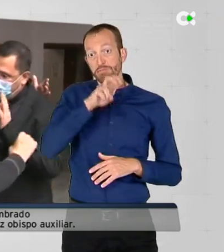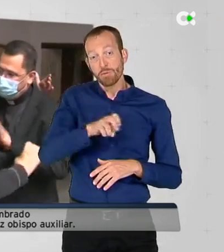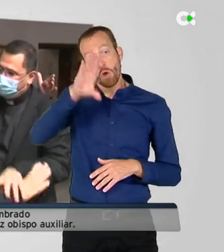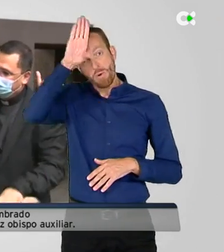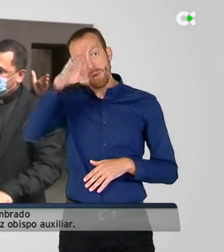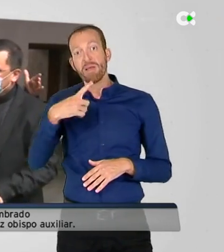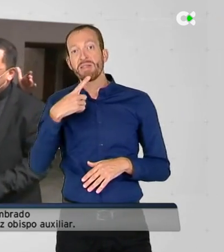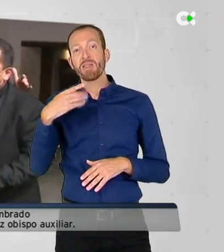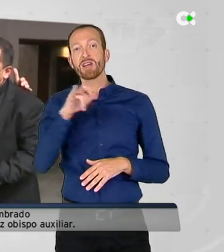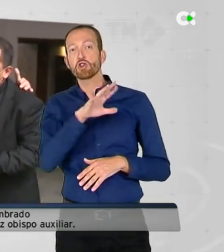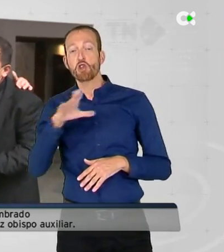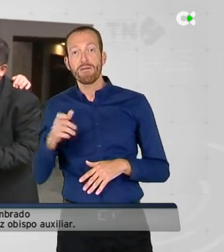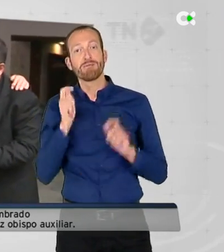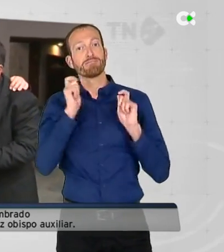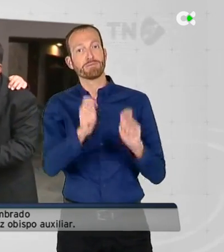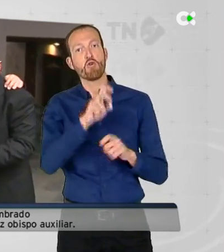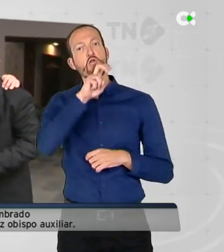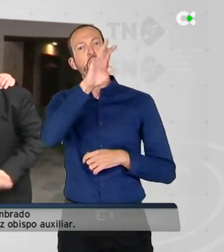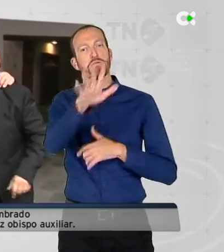nombrado a Cristóbal Denis obispo auxiliar.